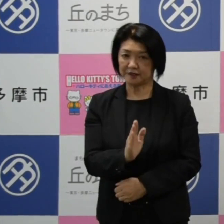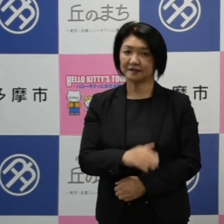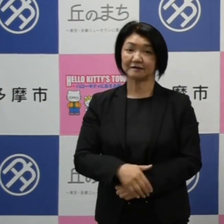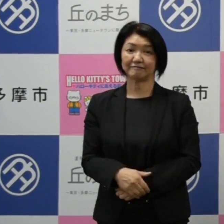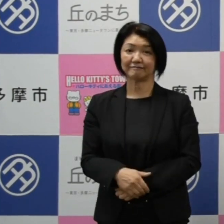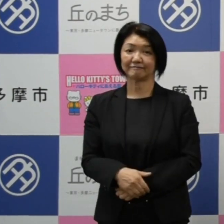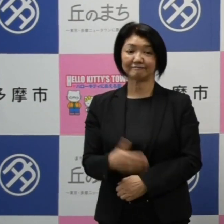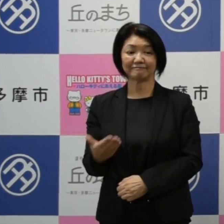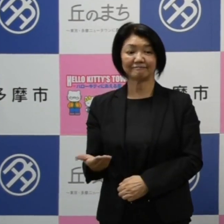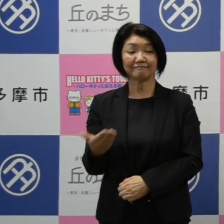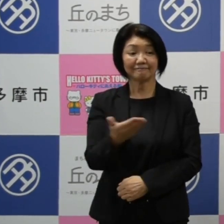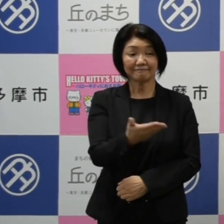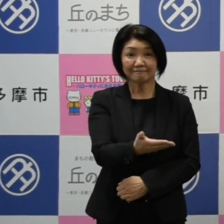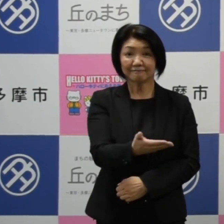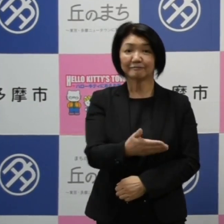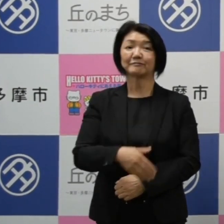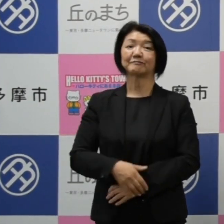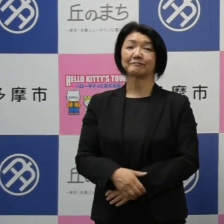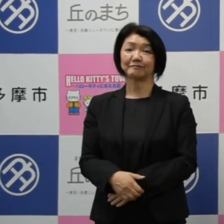このフリップをご覧ください。